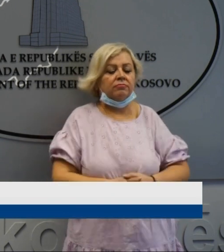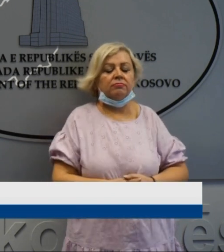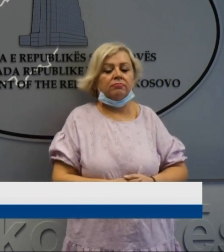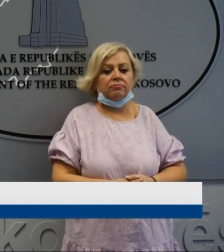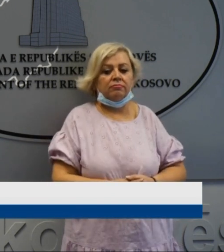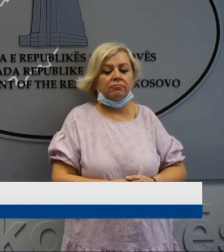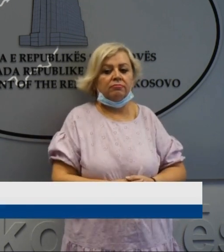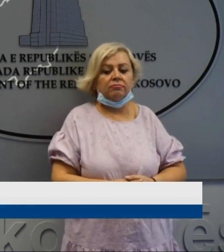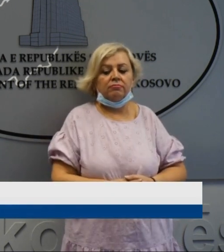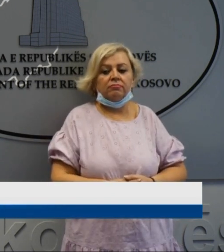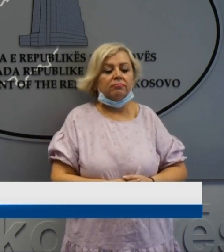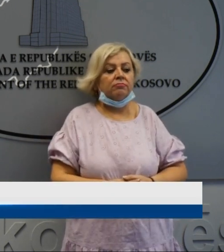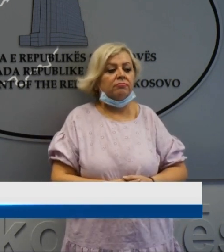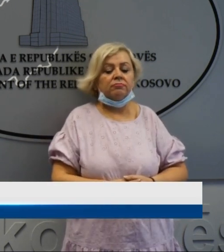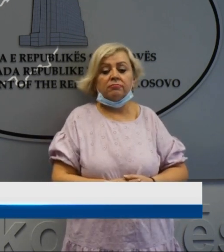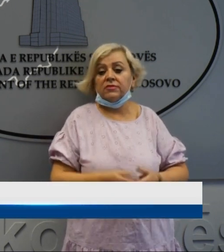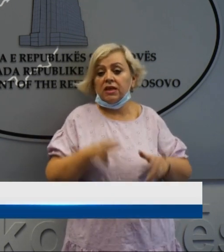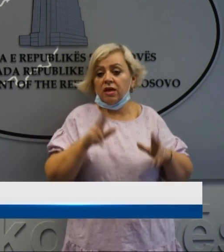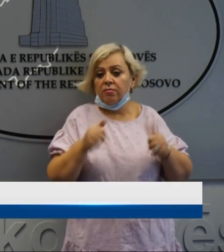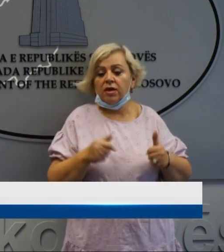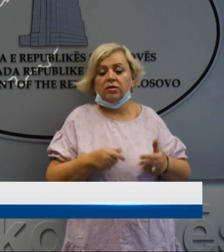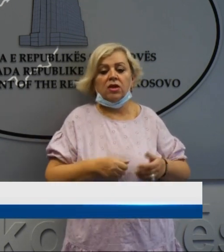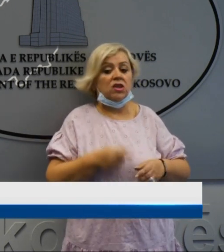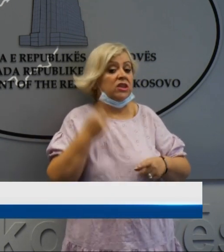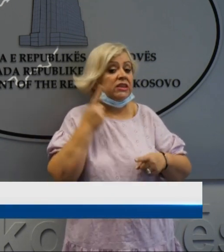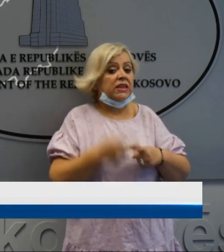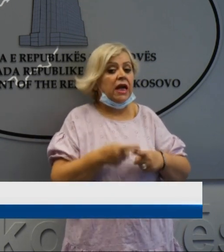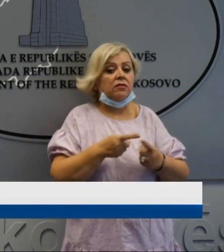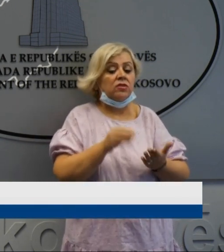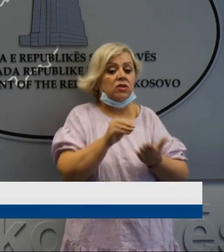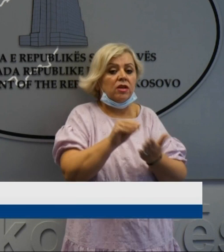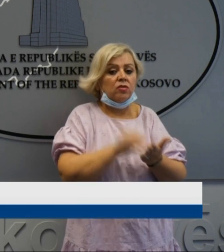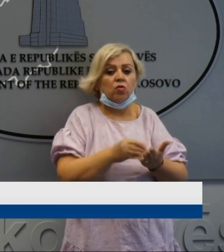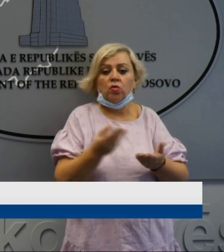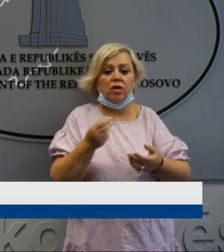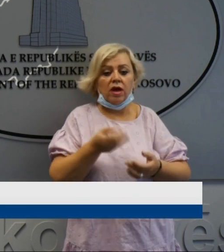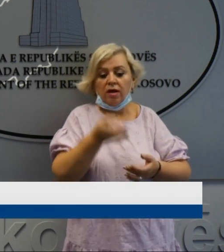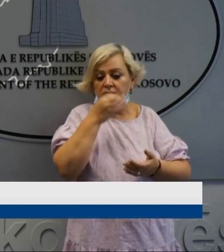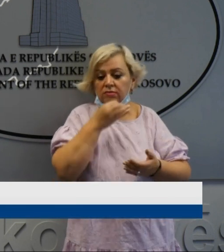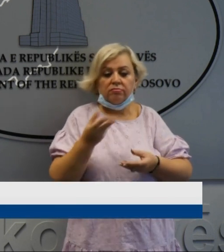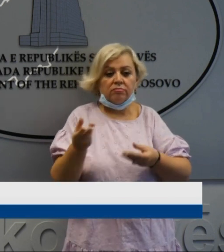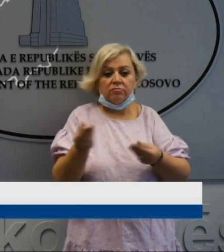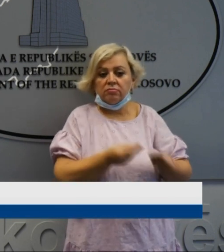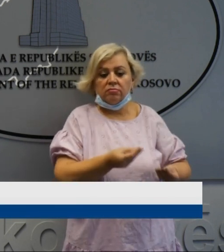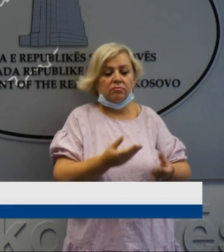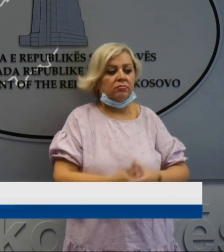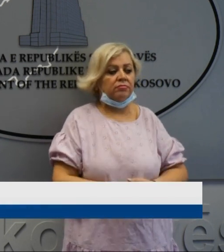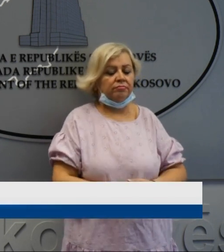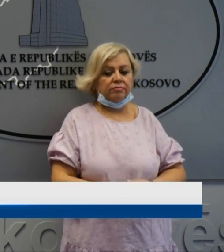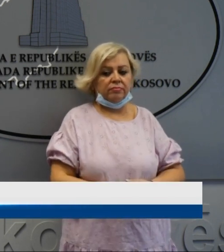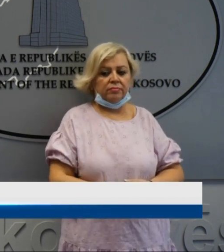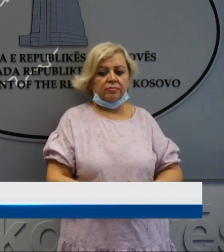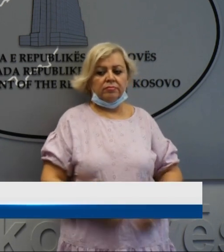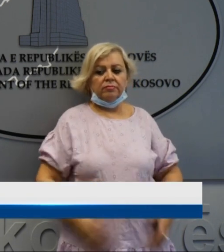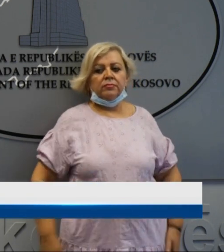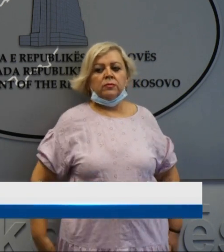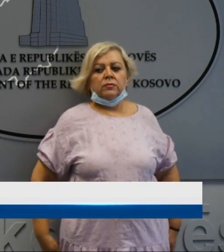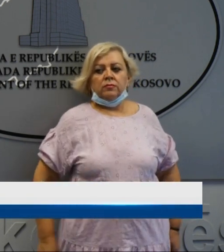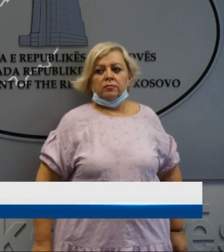edhe të cilëzumabi, nëse ka mundësi me ditë ditë në sa kur vjen, përshka që është shumë e kushtushme.